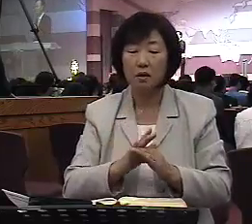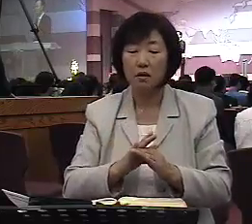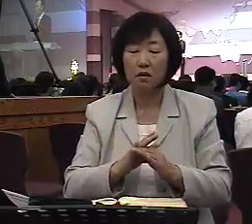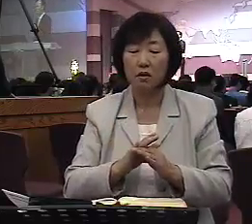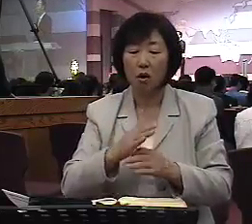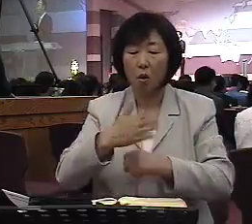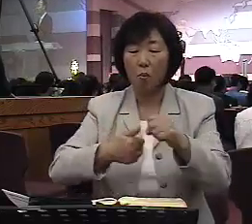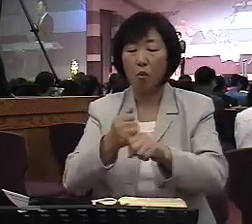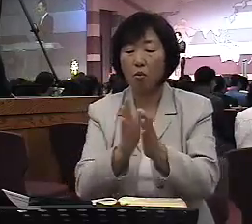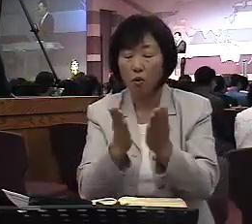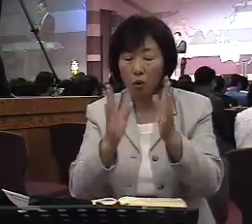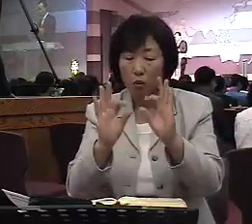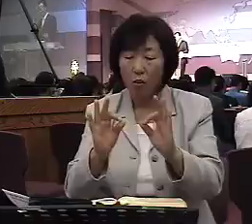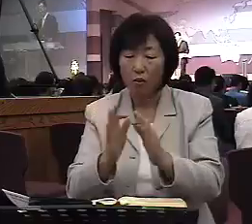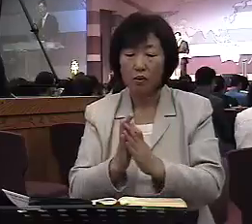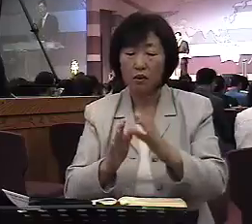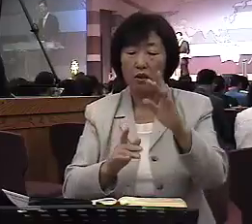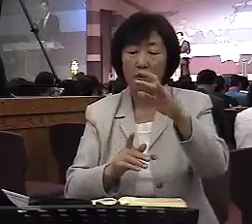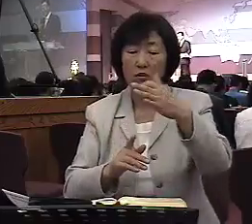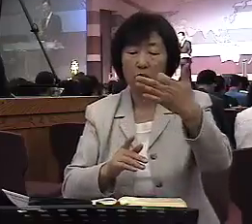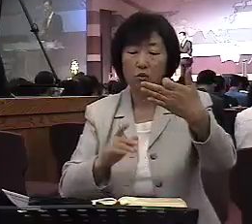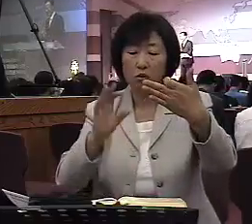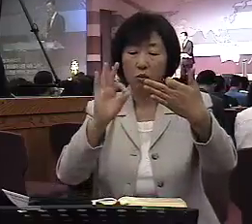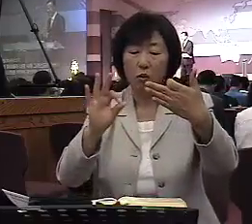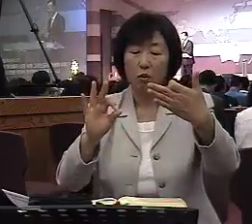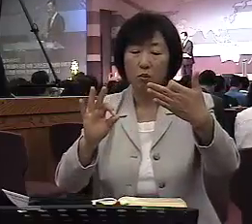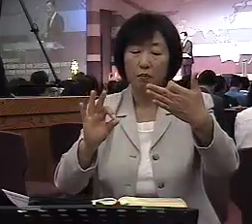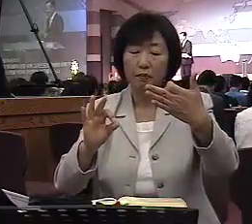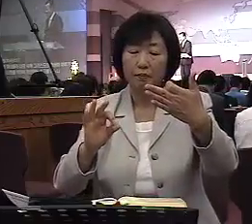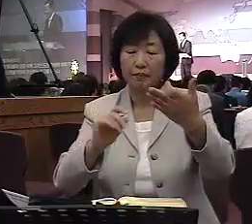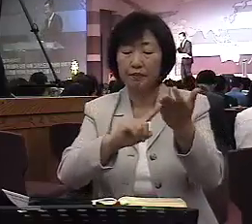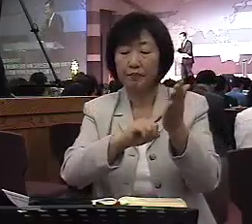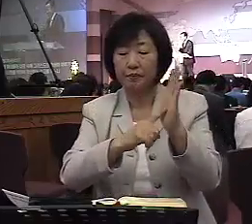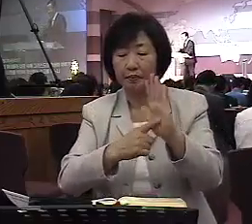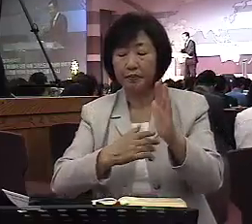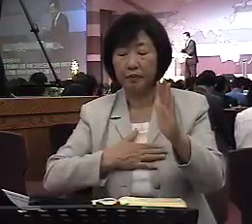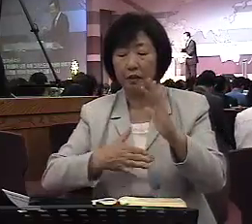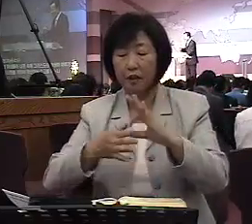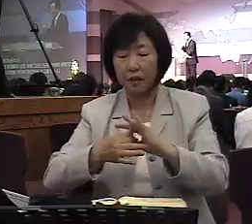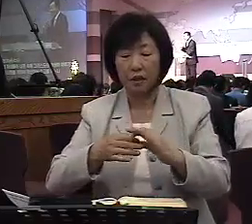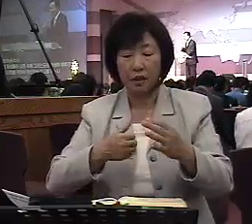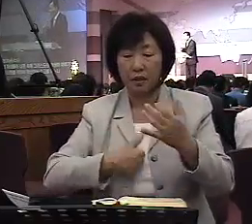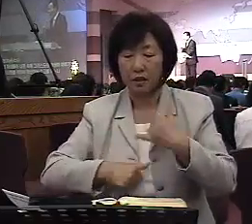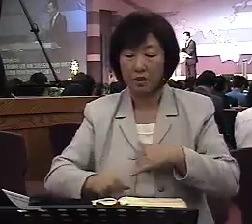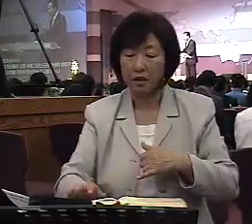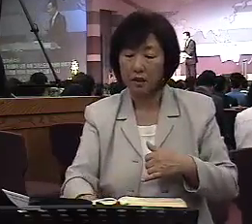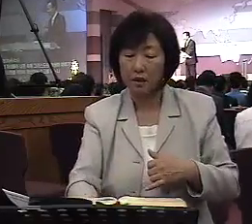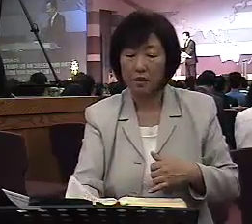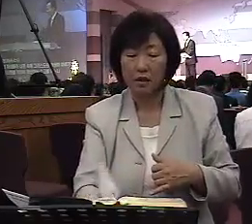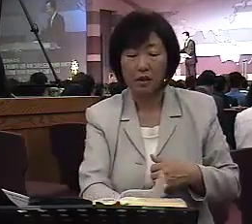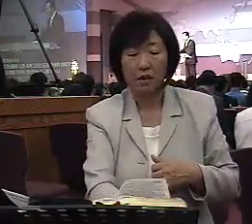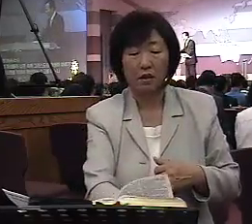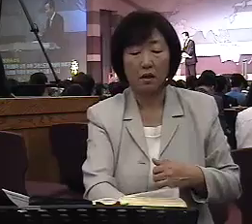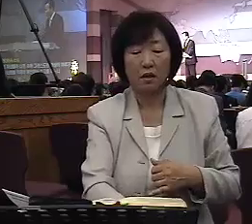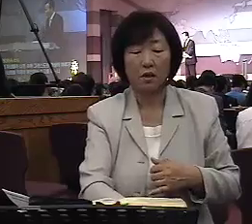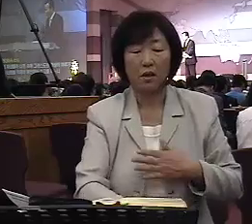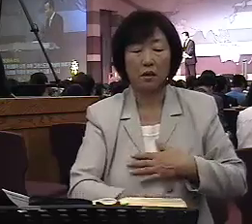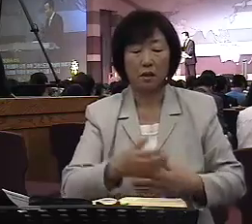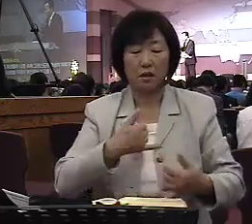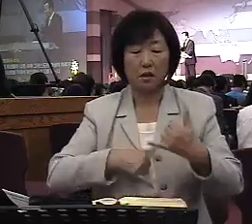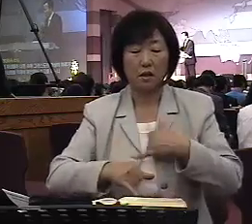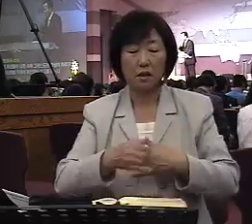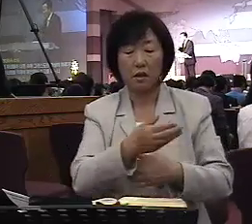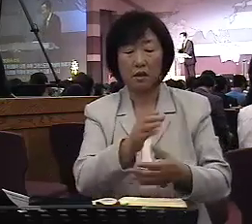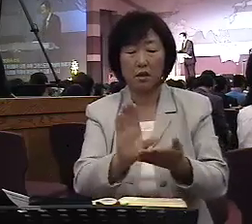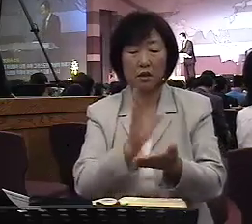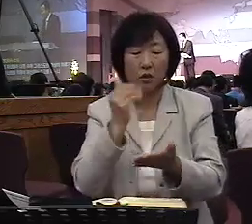싶습니다. 오늘 본문 19절을 보면 이런 말씀이 나와 있습니다. 나의 자녀들아, 사도 바울이 있습니다. 나의 자녀들아, 너희